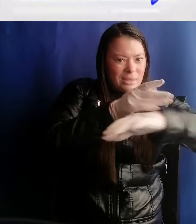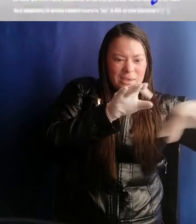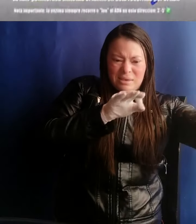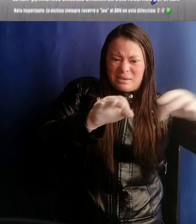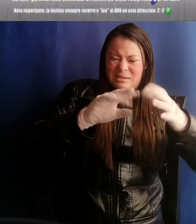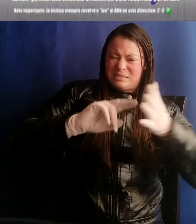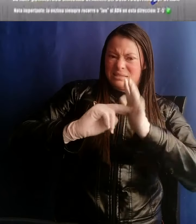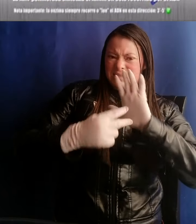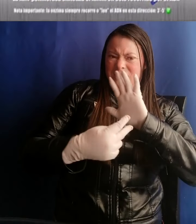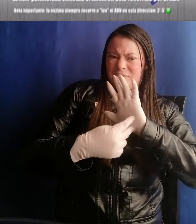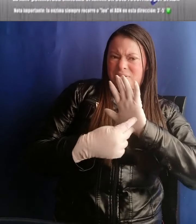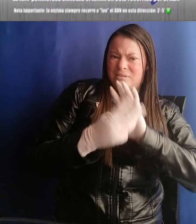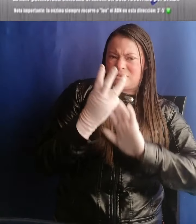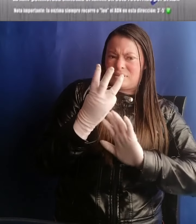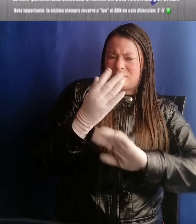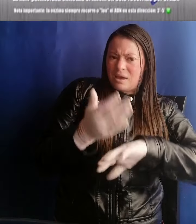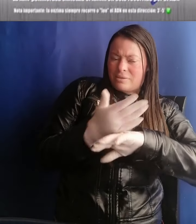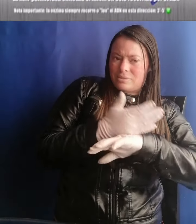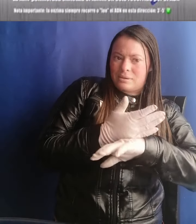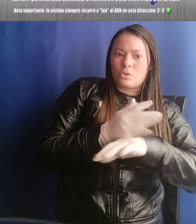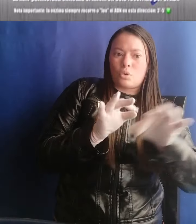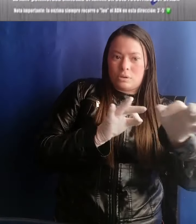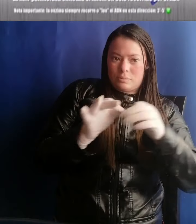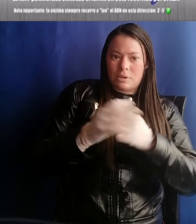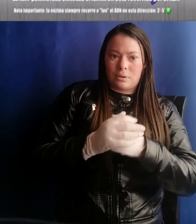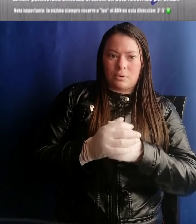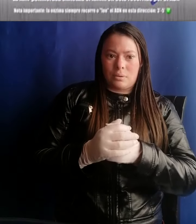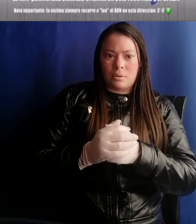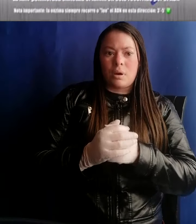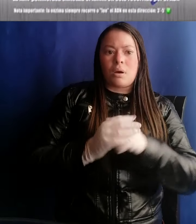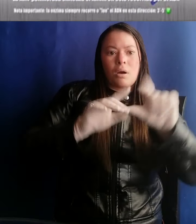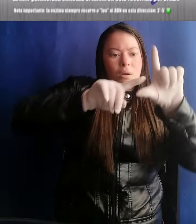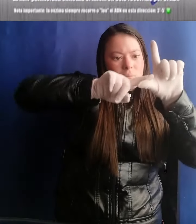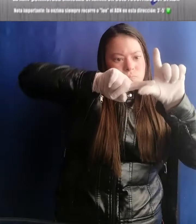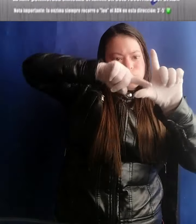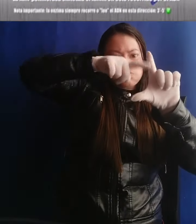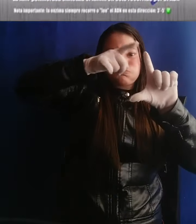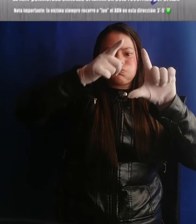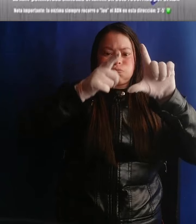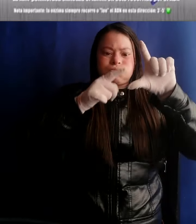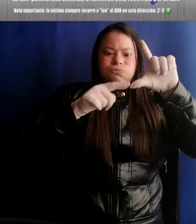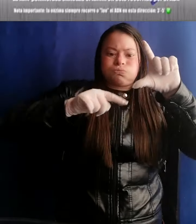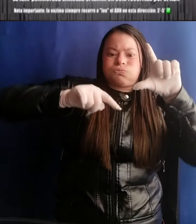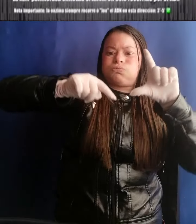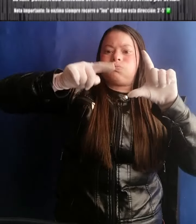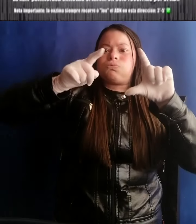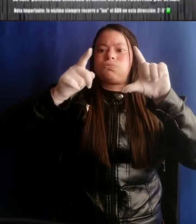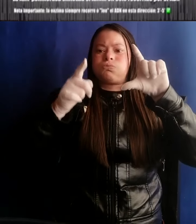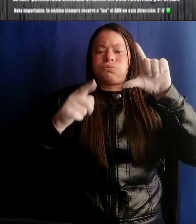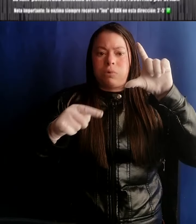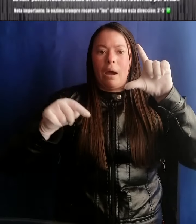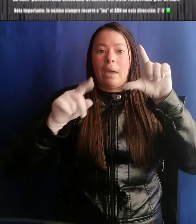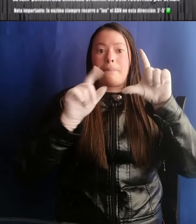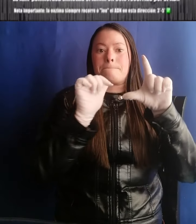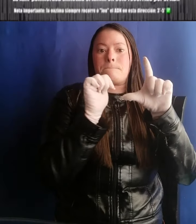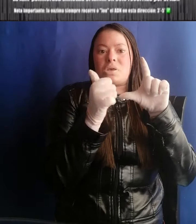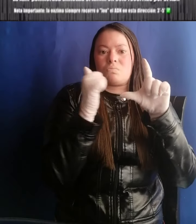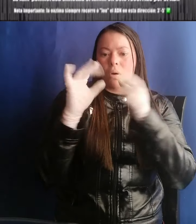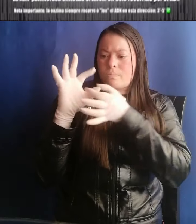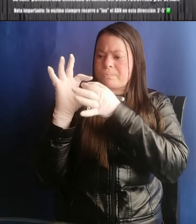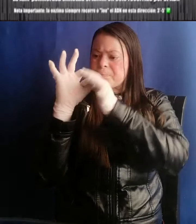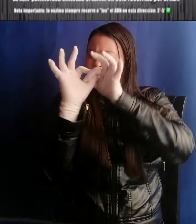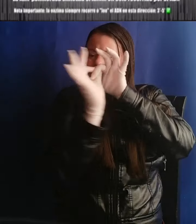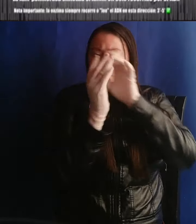Espero que ahora tenga más sentido porque primero te expliqué qué diablos será eso de 3' a 5'. En su recorrido por la hebra